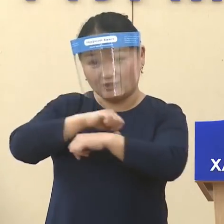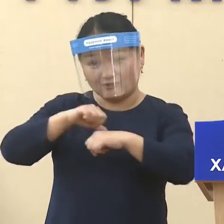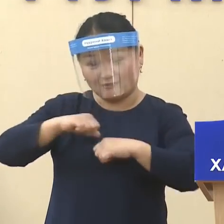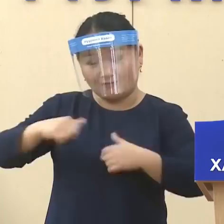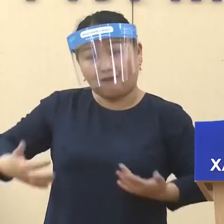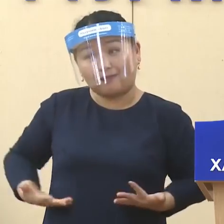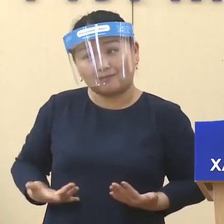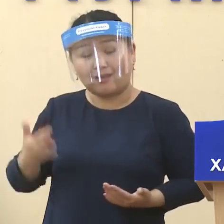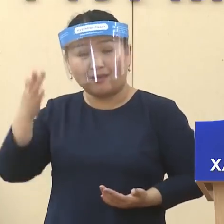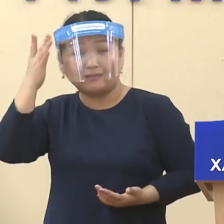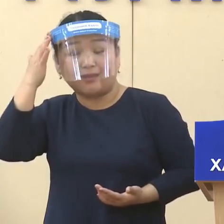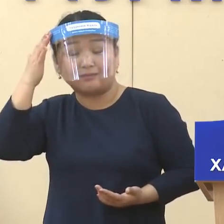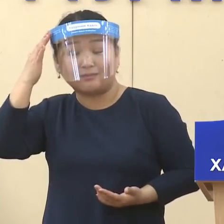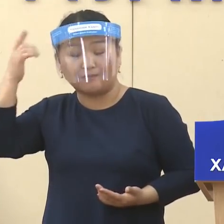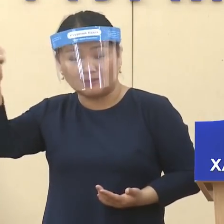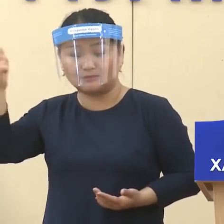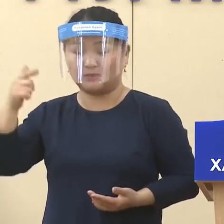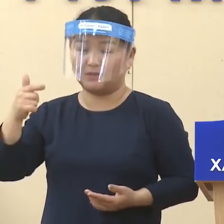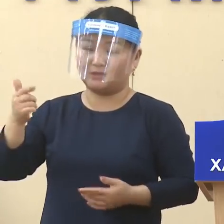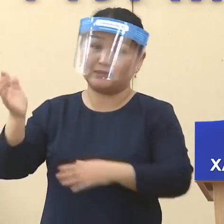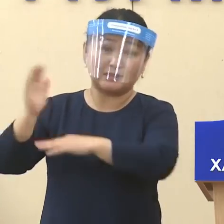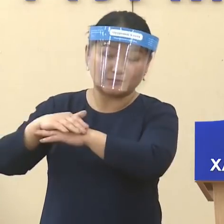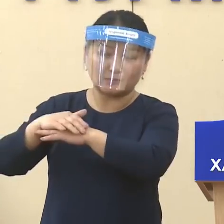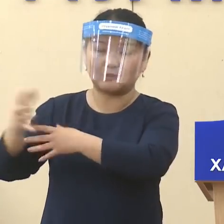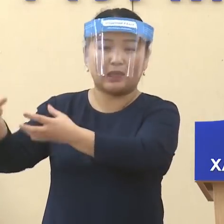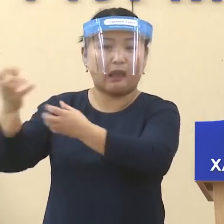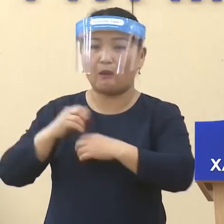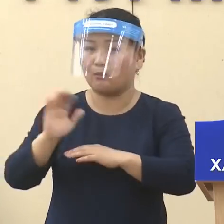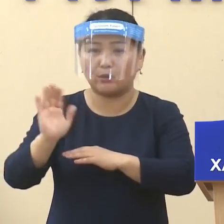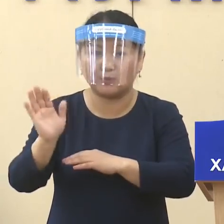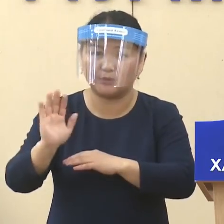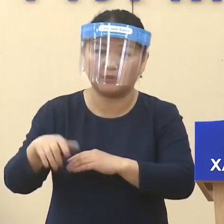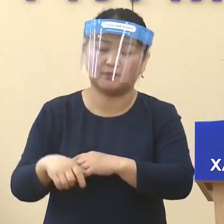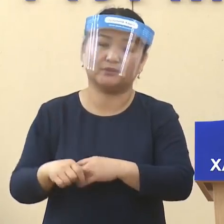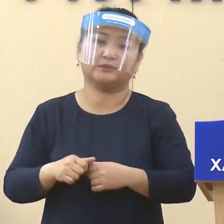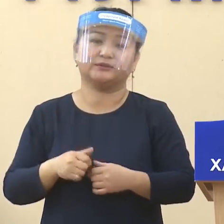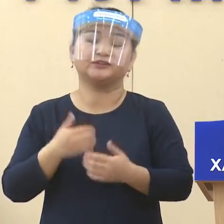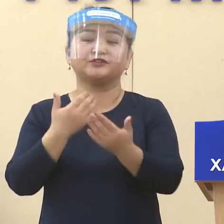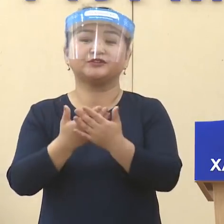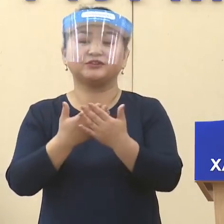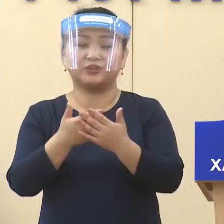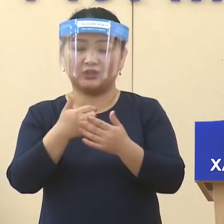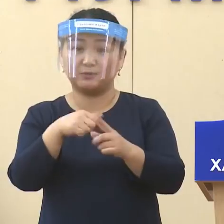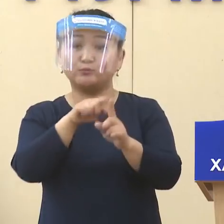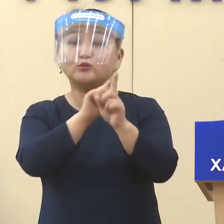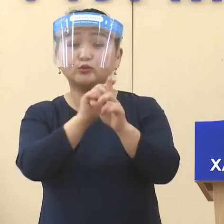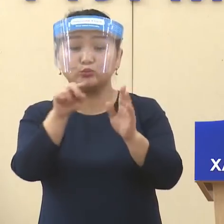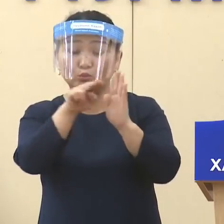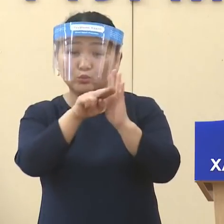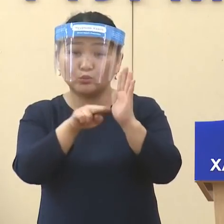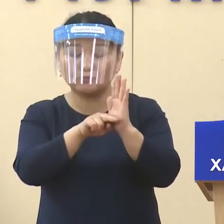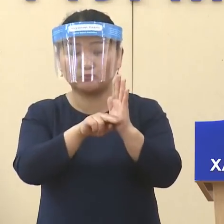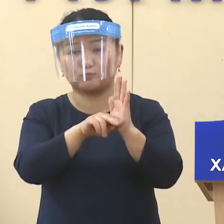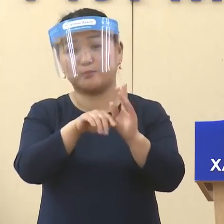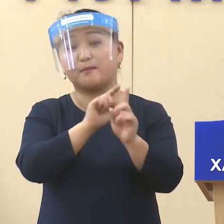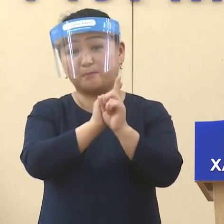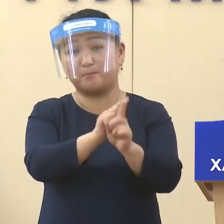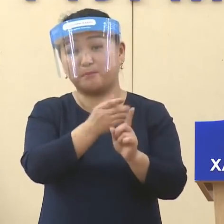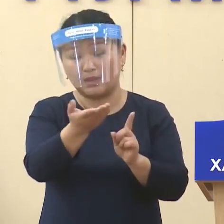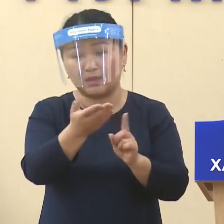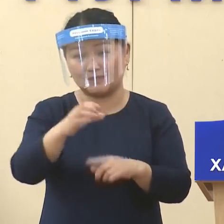одоо буйны чандралтыг байгуулгад чандралсан чандрыг ар гэр ихэнд нь өгөхгүй гэсэн. Ийм одоо жорон байгаа эрүүл мэндийн